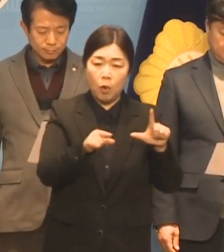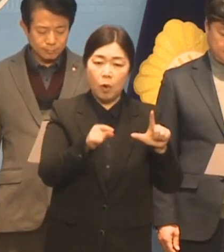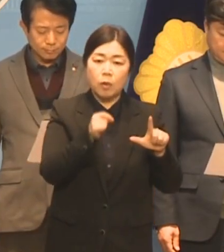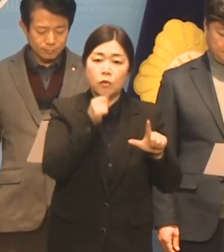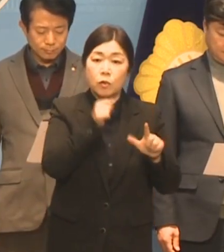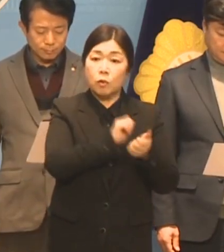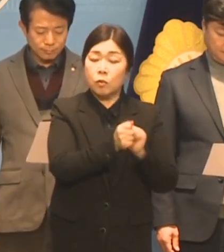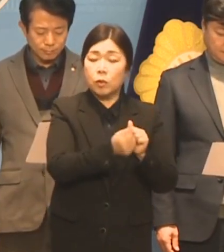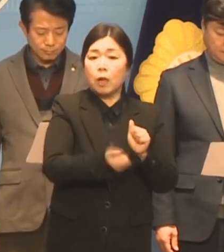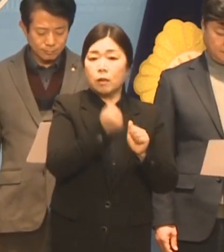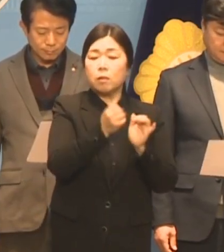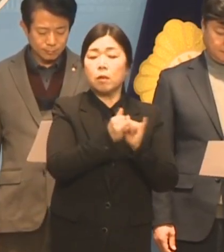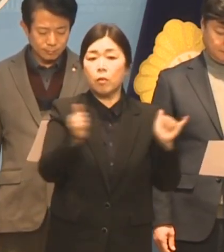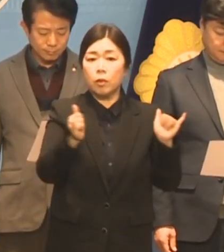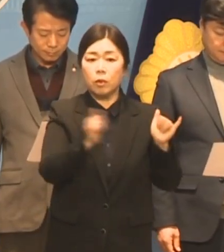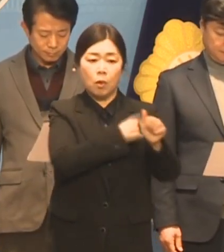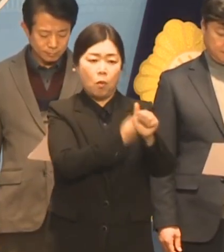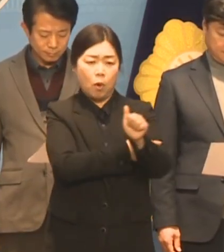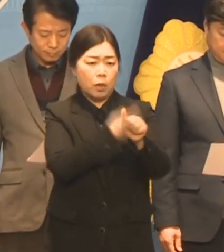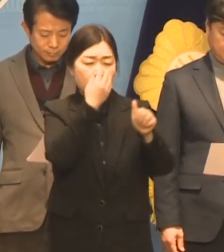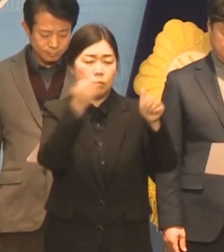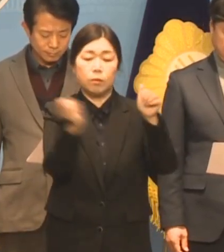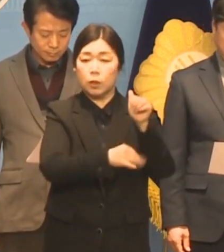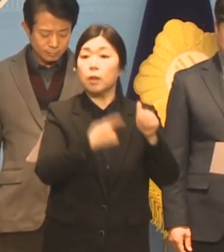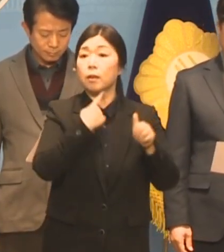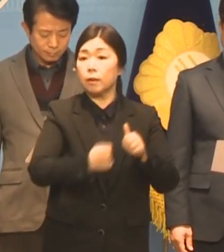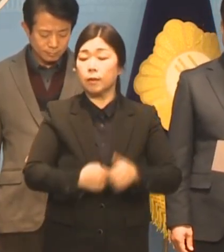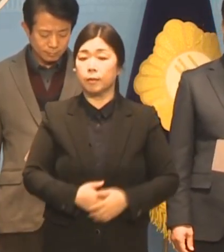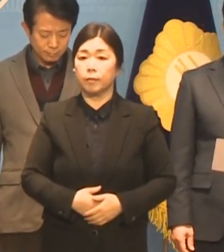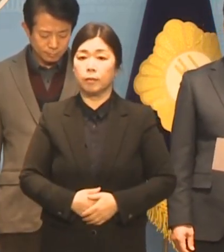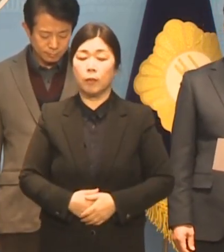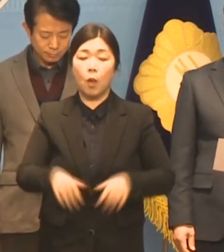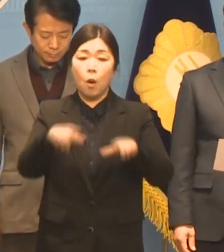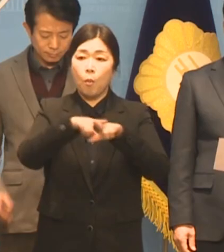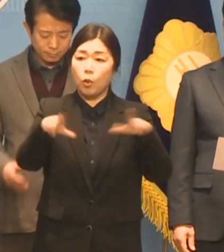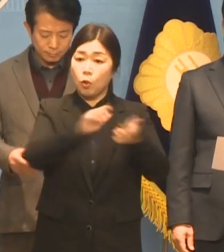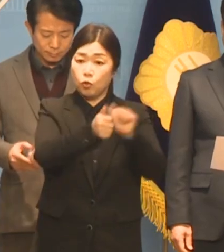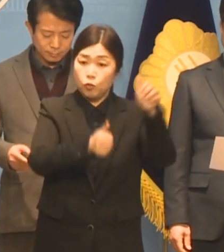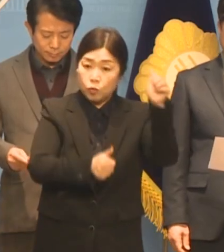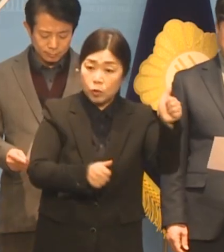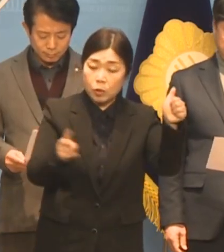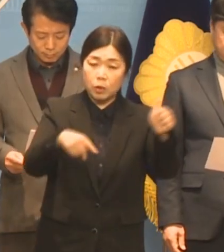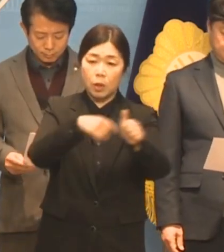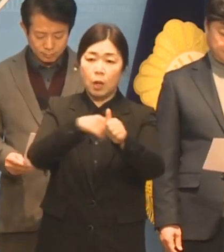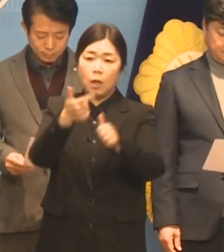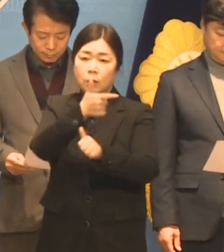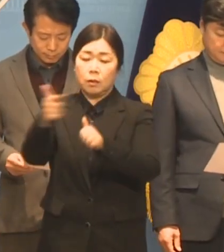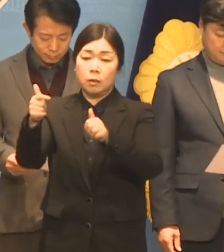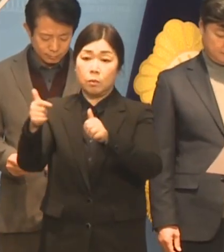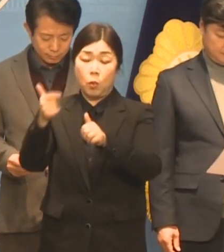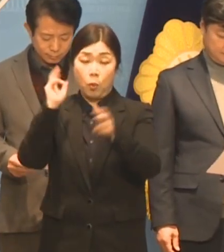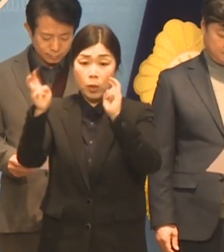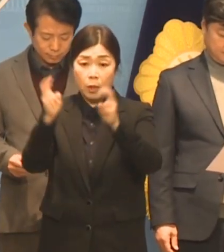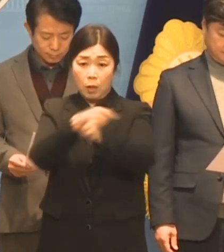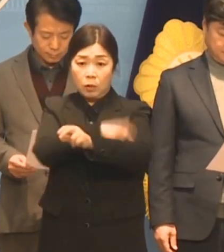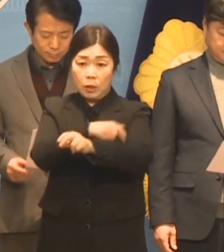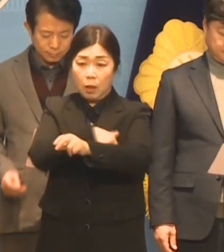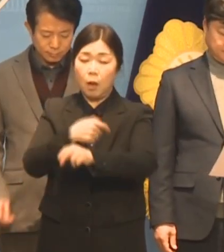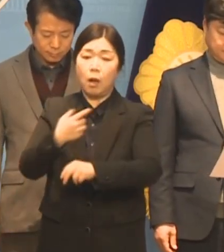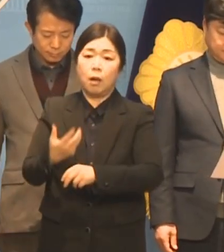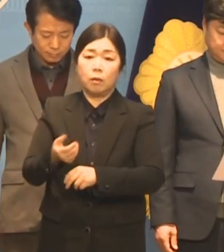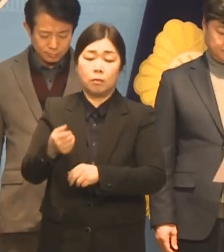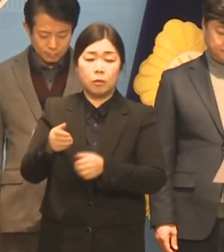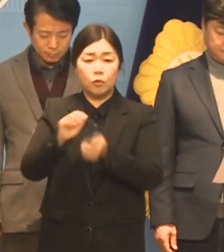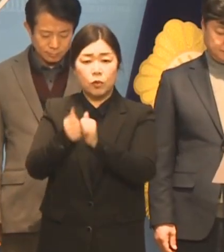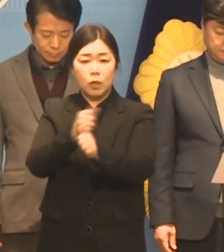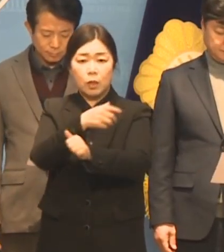철저히 무시되어 왔습니다. 일반 주주들은 이사들의 잘못된 의사결정으로 본인들이